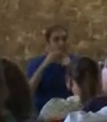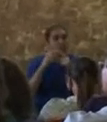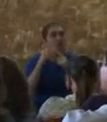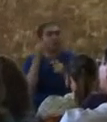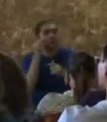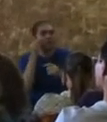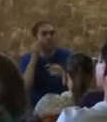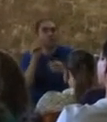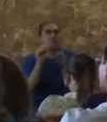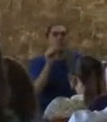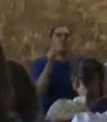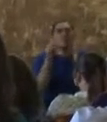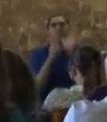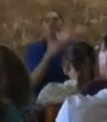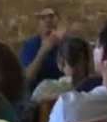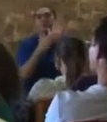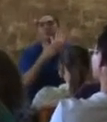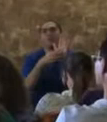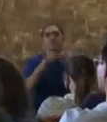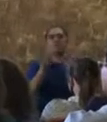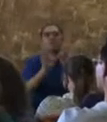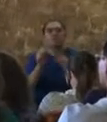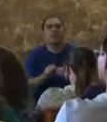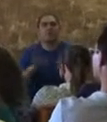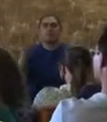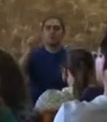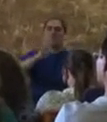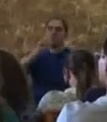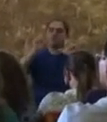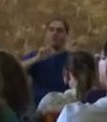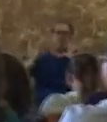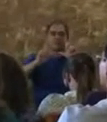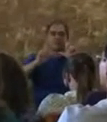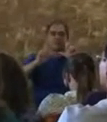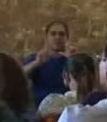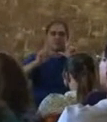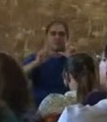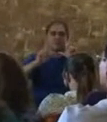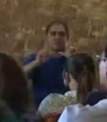trazer um projeto, que era abrir um canal de televisão. Não havia nada disso no Brasil.